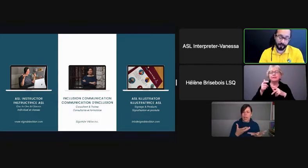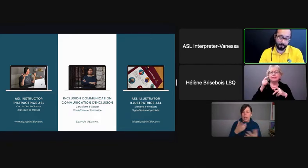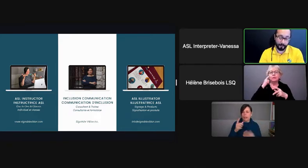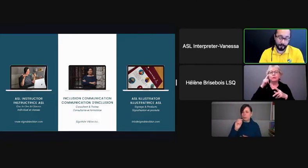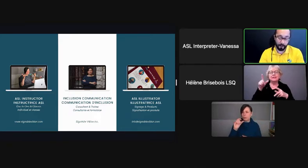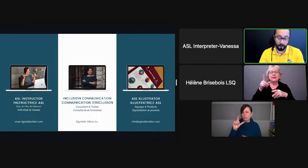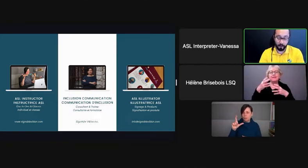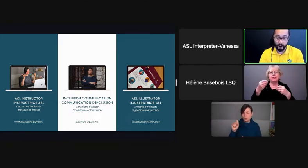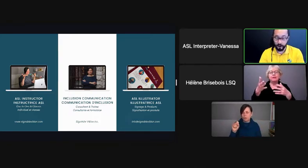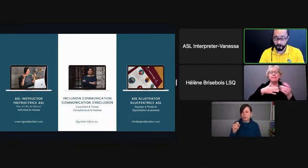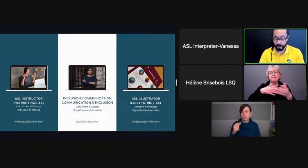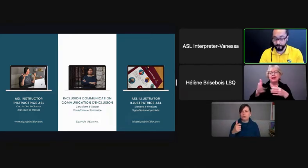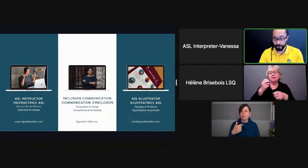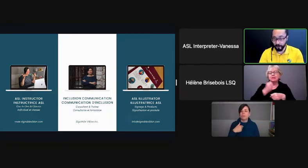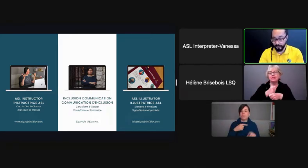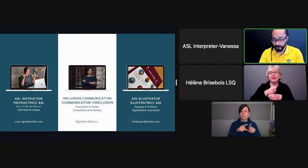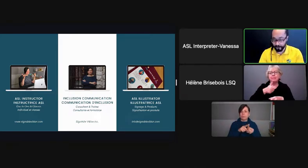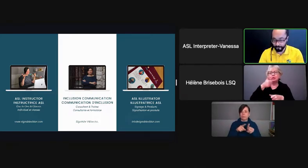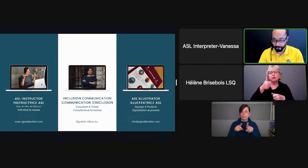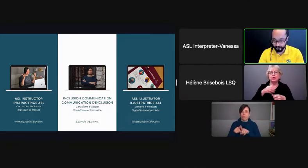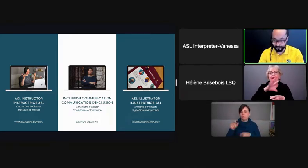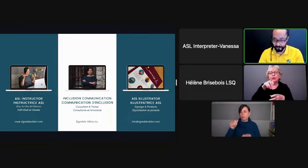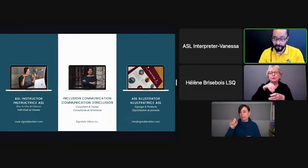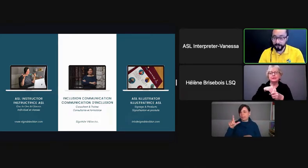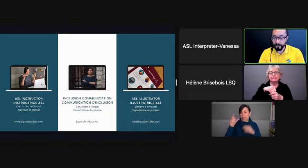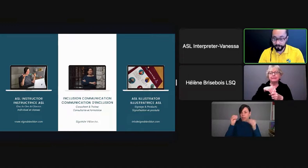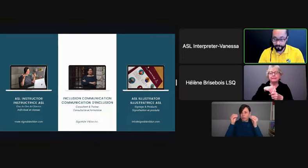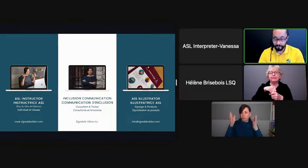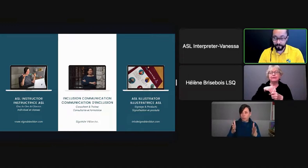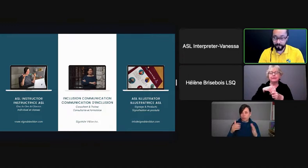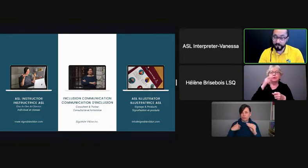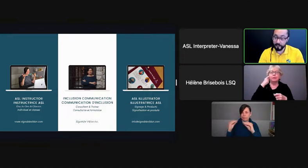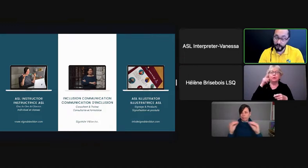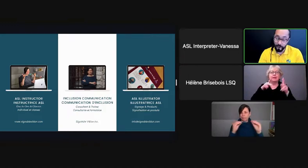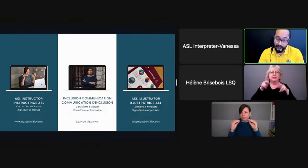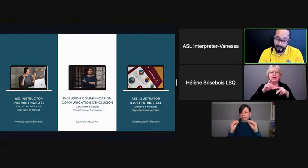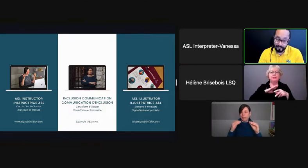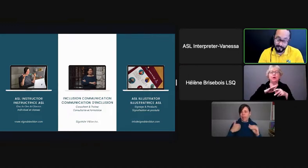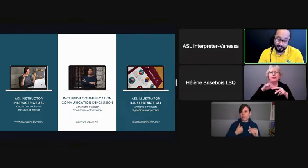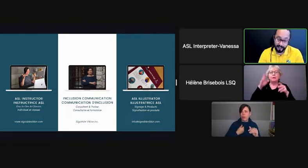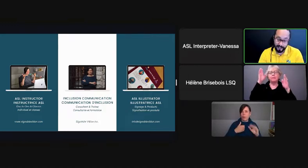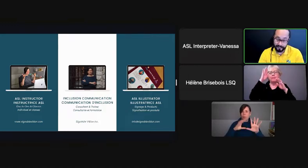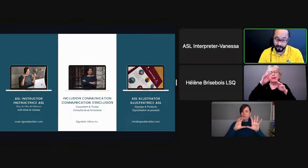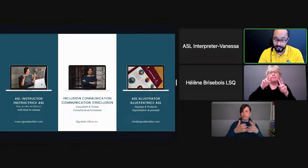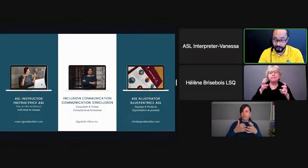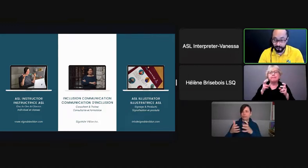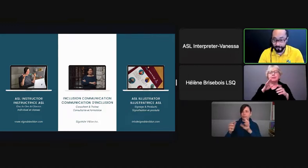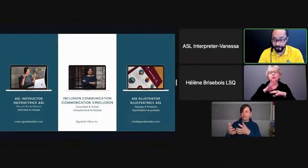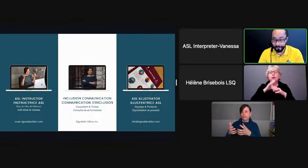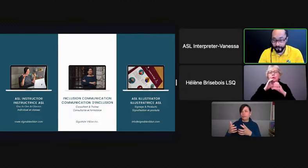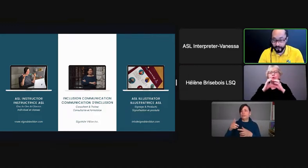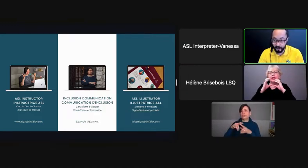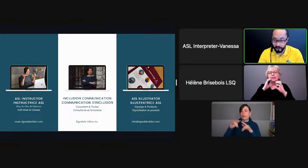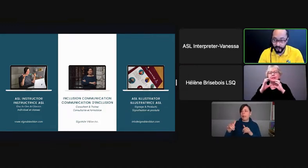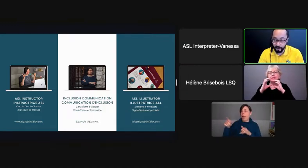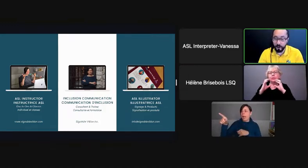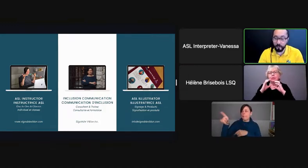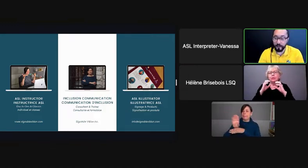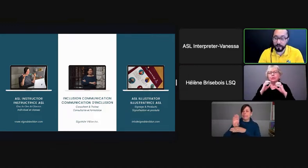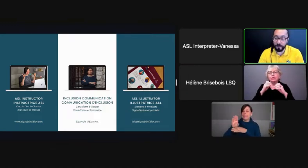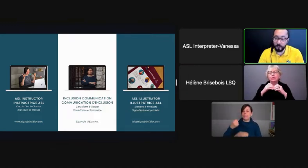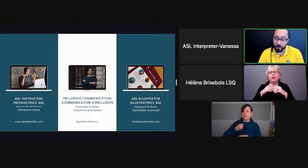travail plus inclusif pour les personnes qui ont des problèmes en termes de communication. Donc, en